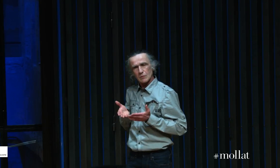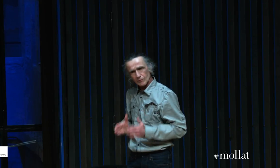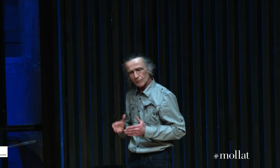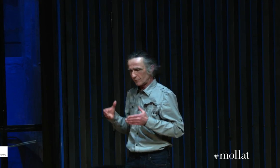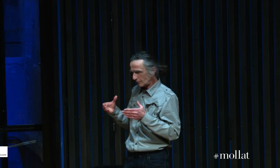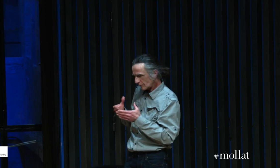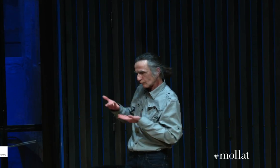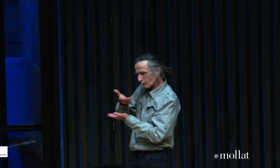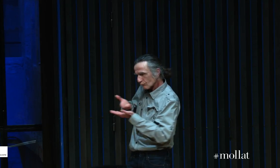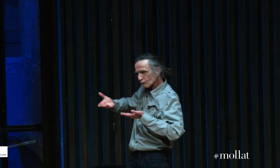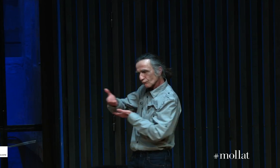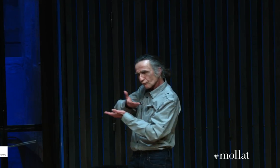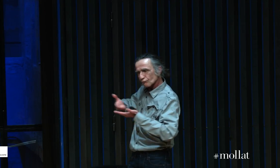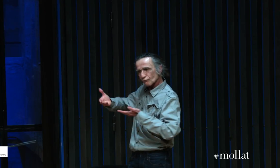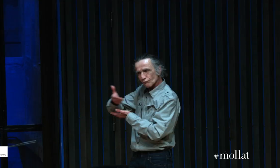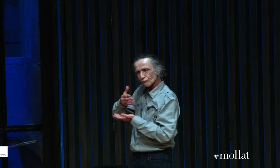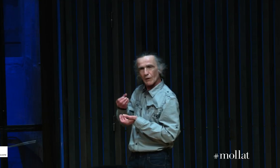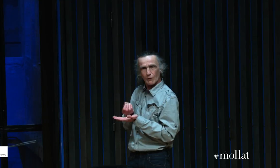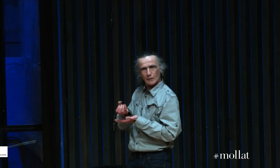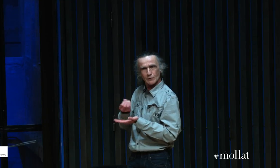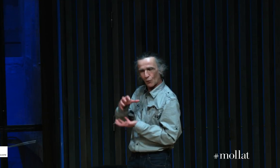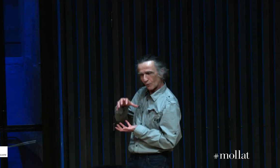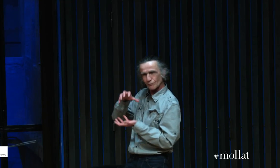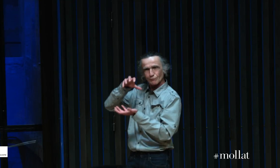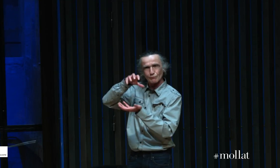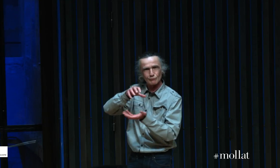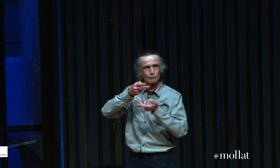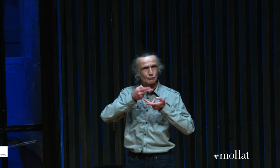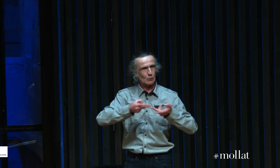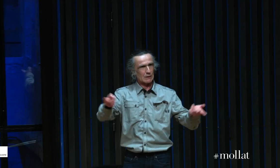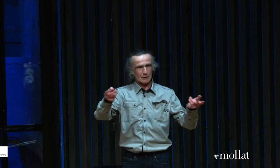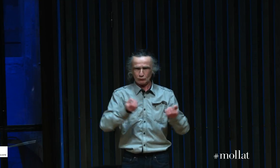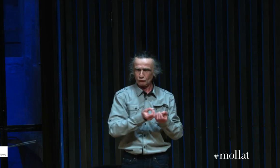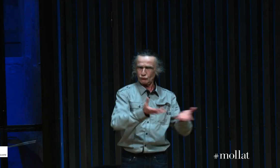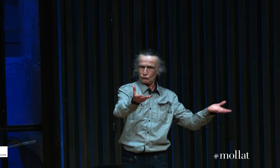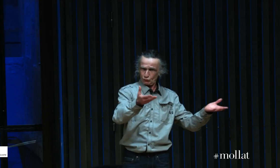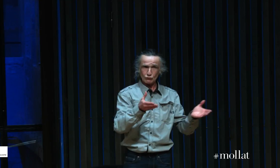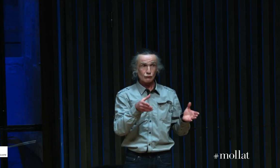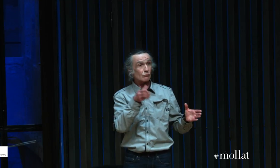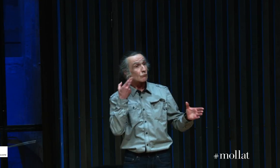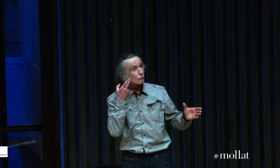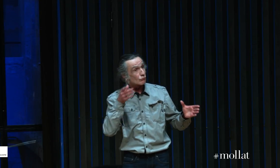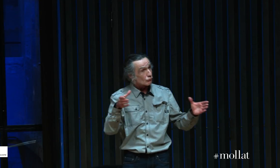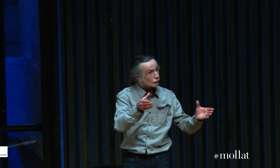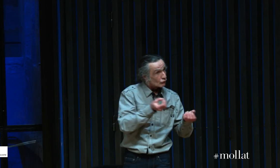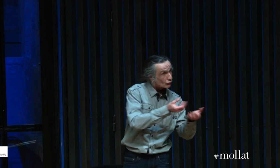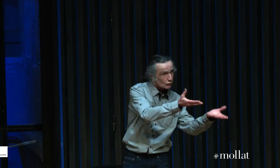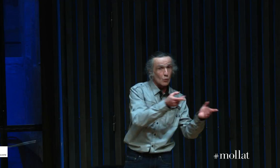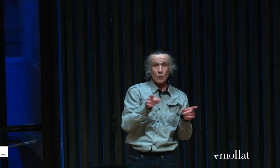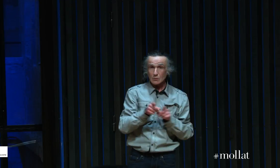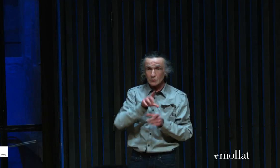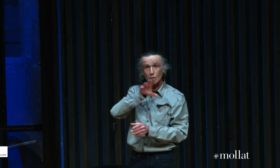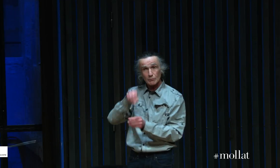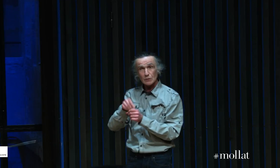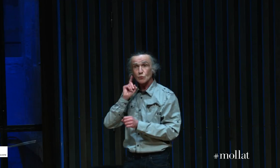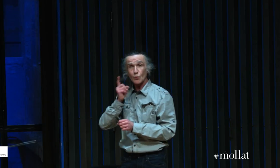l'on avait en besoin d'exprimer. Et donc au sein de notre groupe, on a décidé de se rencontrer, d'échanger et de diffuser nos parcours de